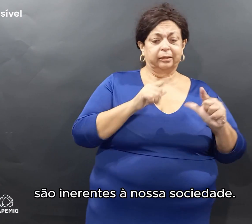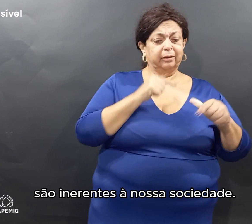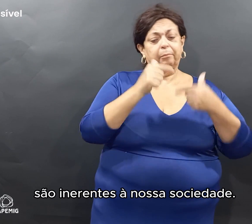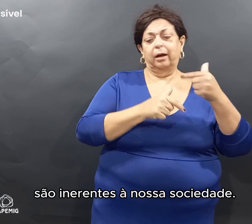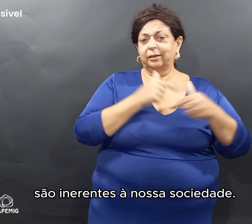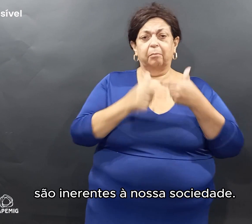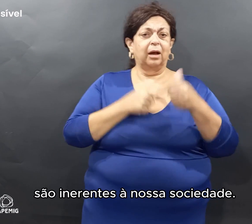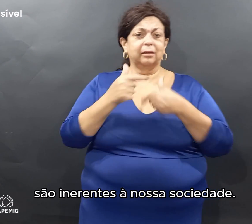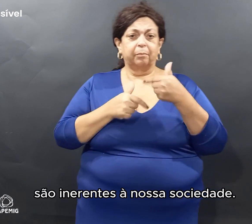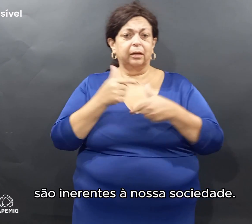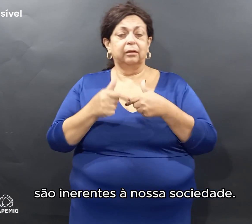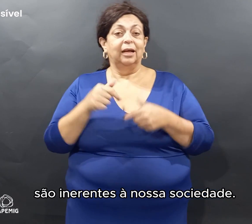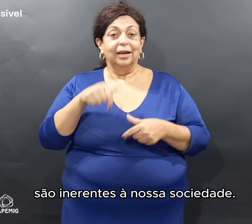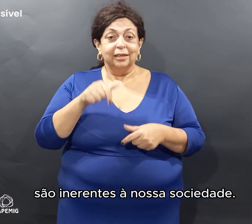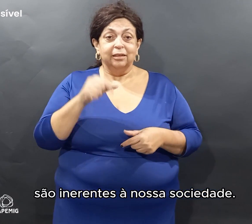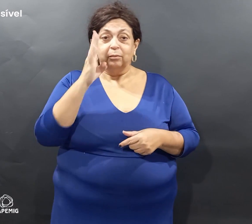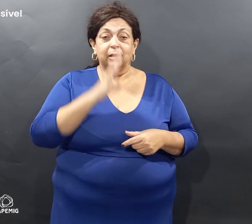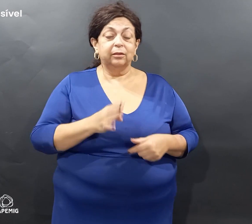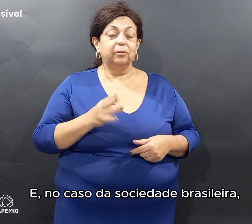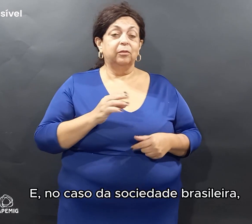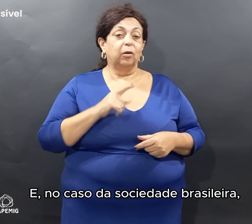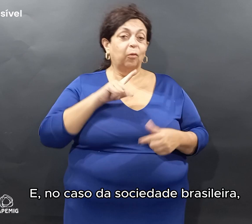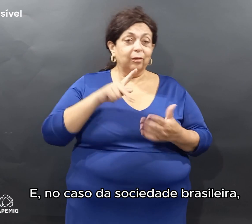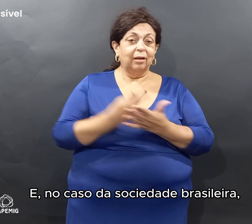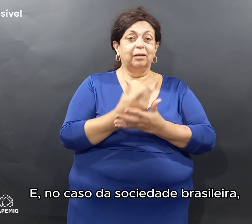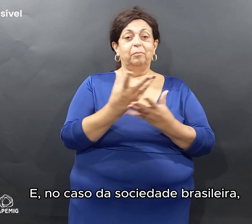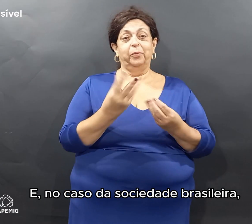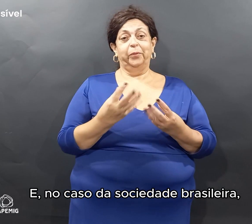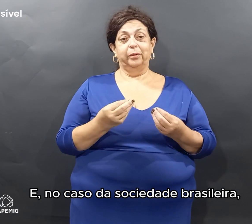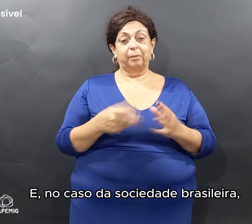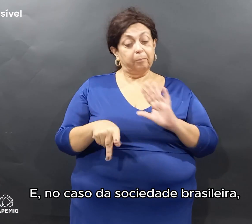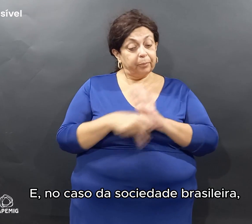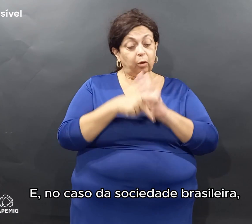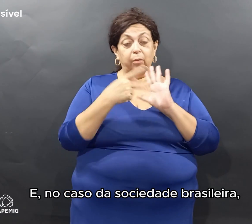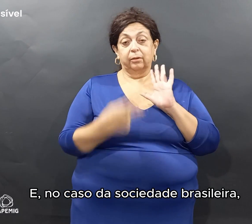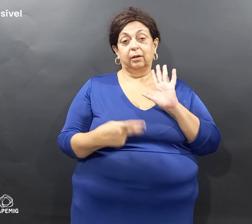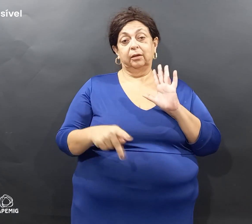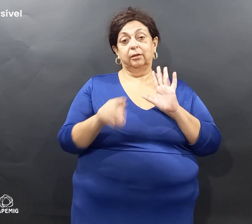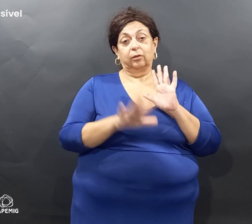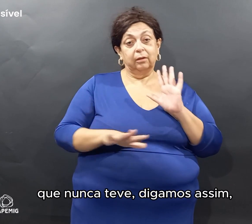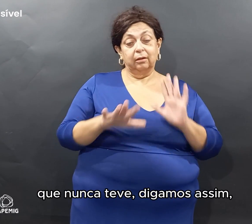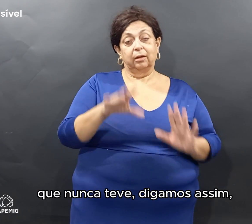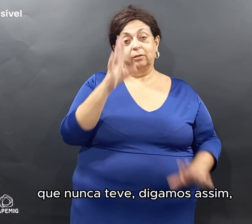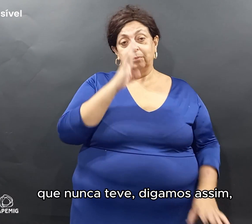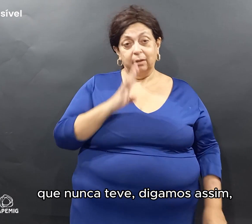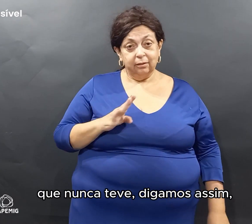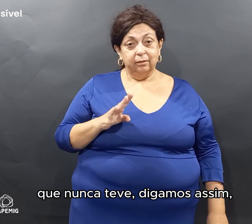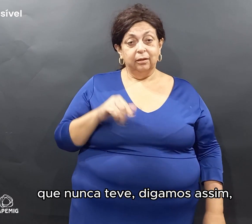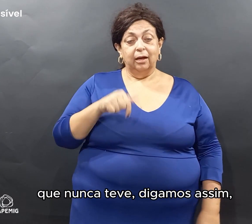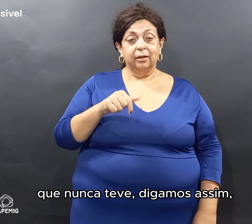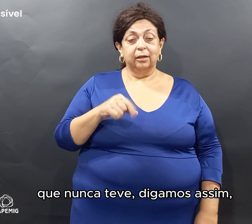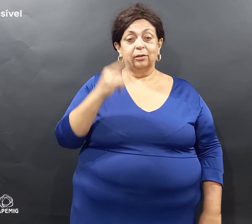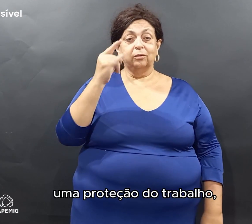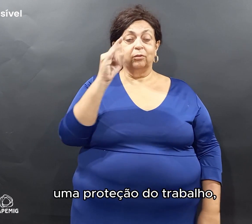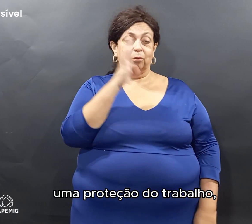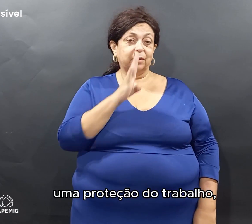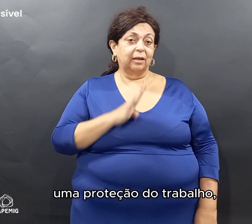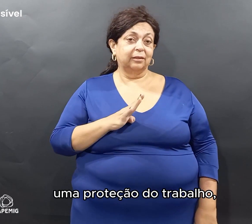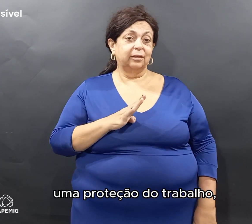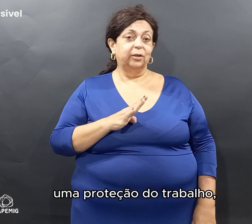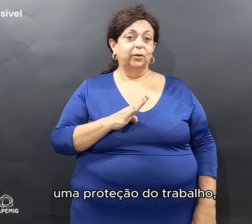produtividade são inerentes à nossa sociedade. E no caso da sociedade brasileira, que nunca teve, digamos assim,